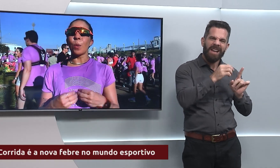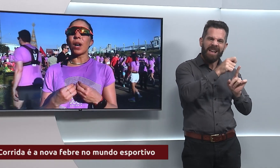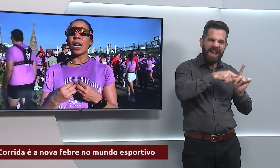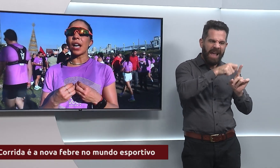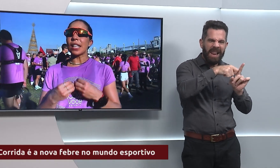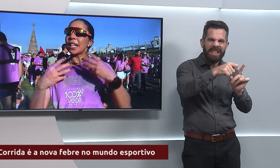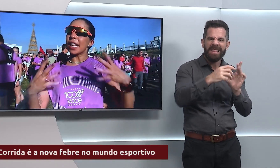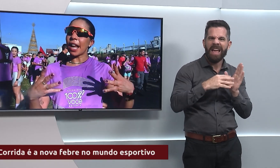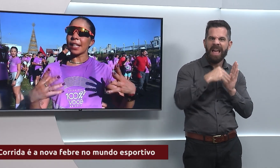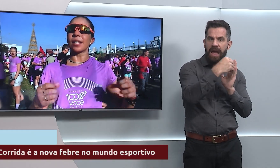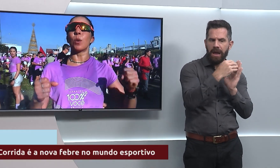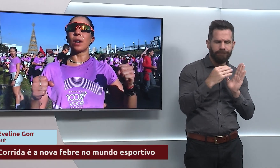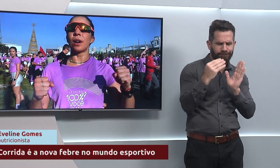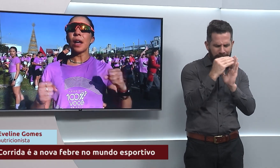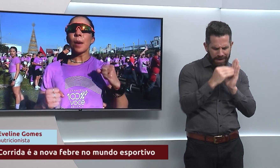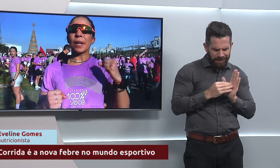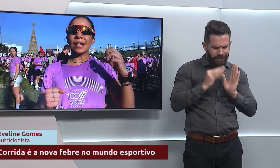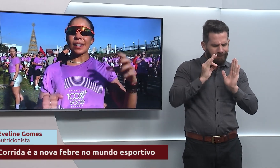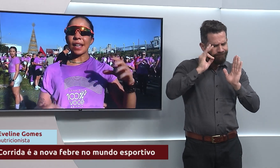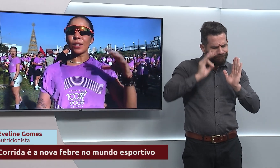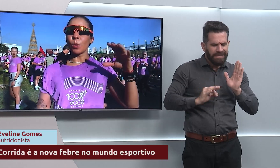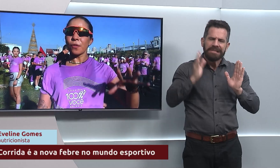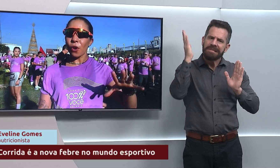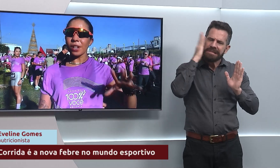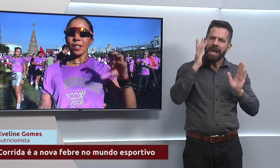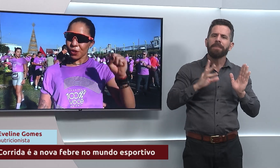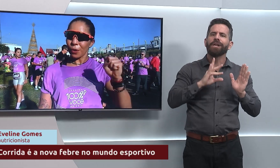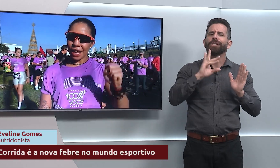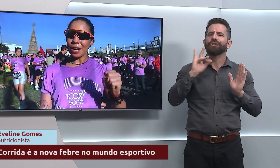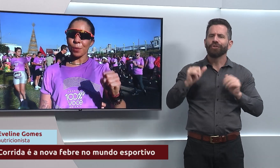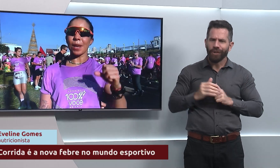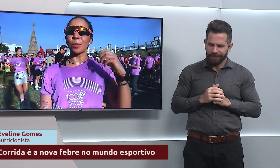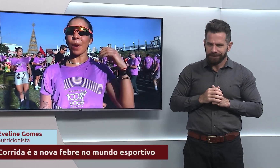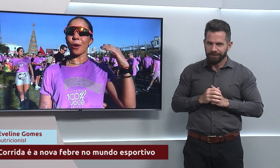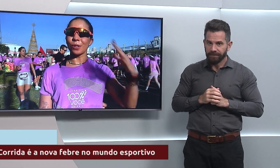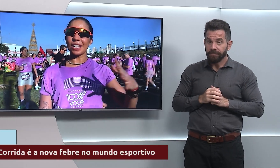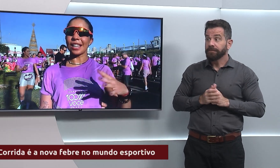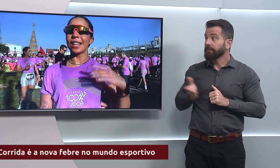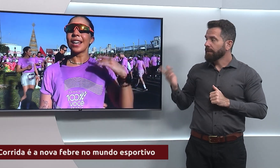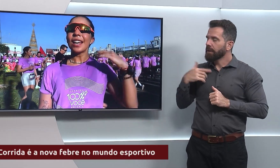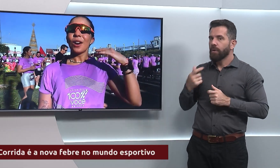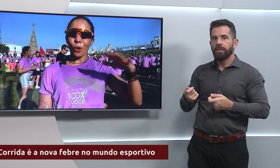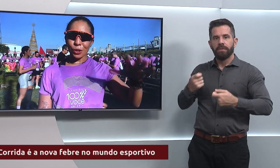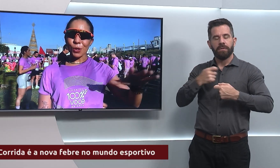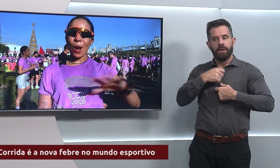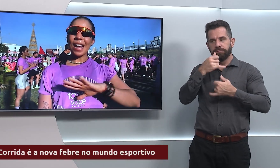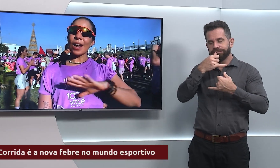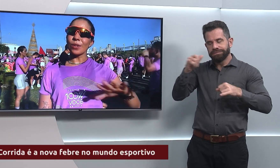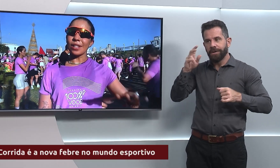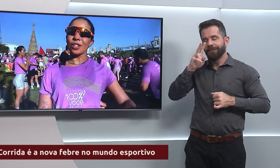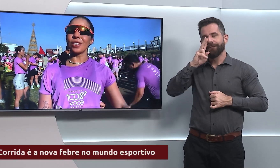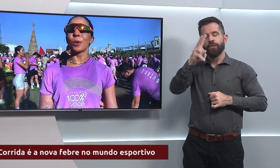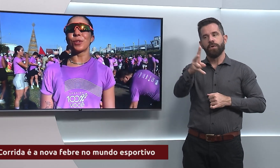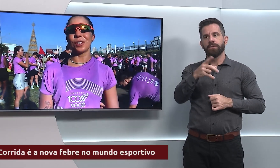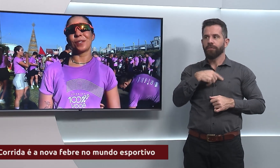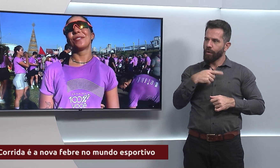uma resiliência, uma persistência, uma força de vontade mesmo para conseguir continuar e não desistir do objetivo. E